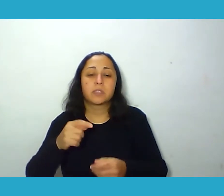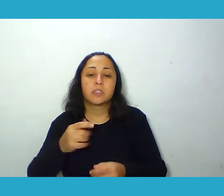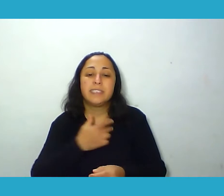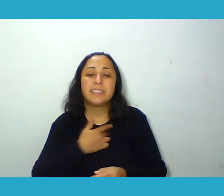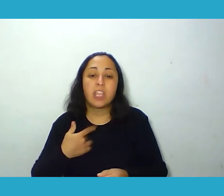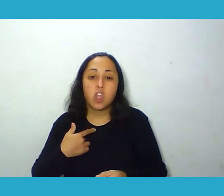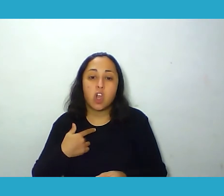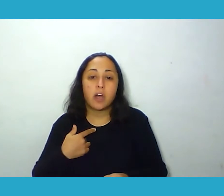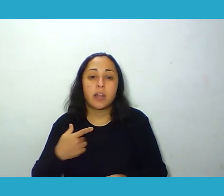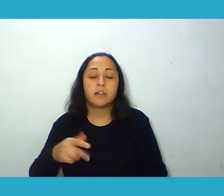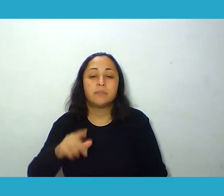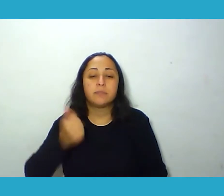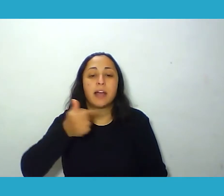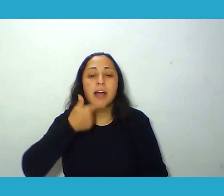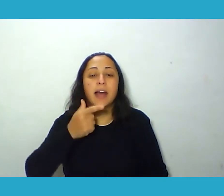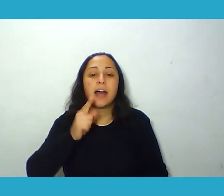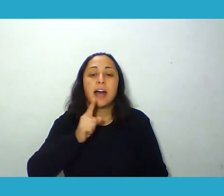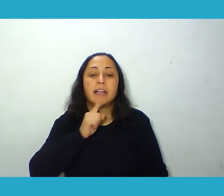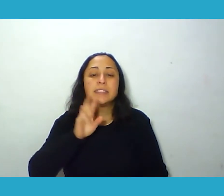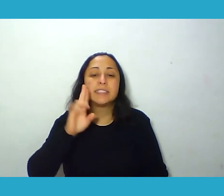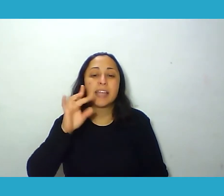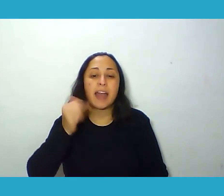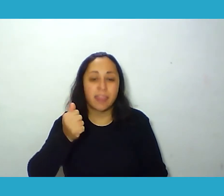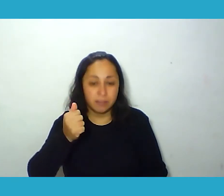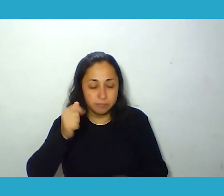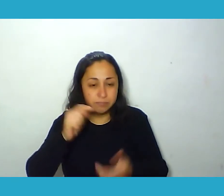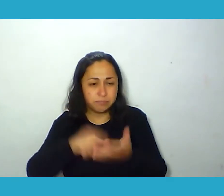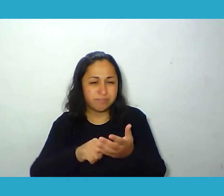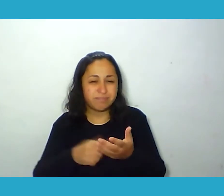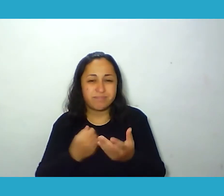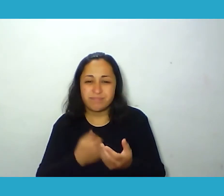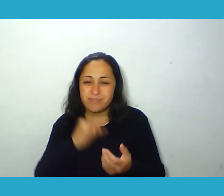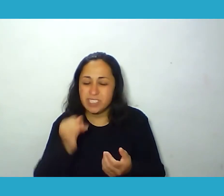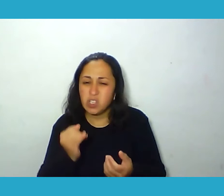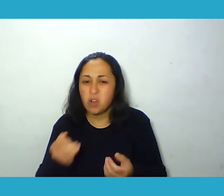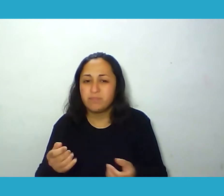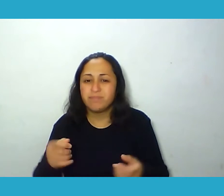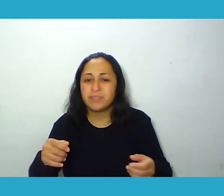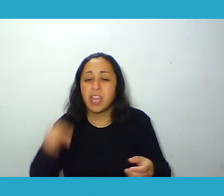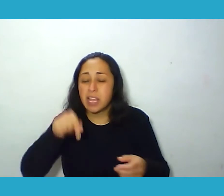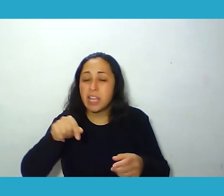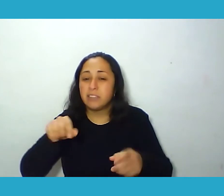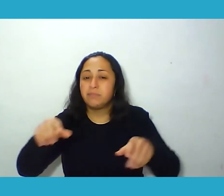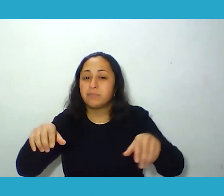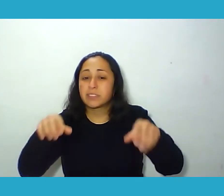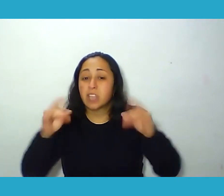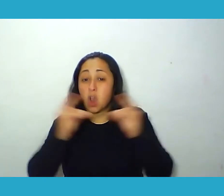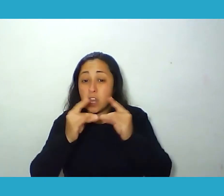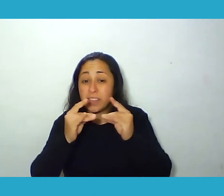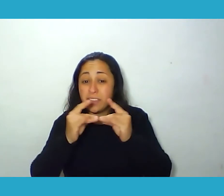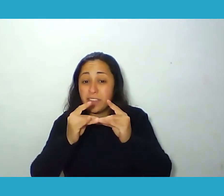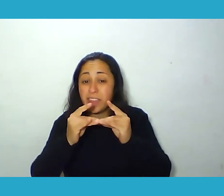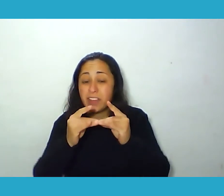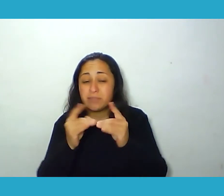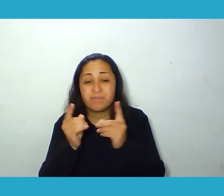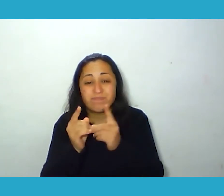del señor Astrada Javier Eduardo. Expresa que la conectividad y esta audiencia pública no, como instancia de participación,